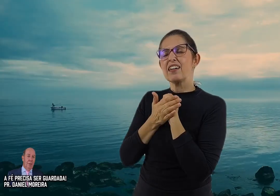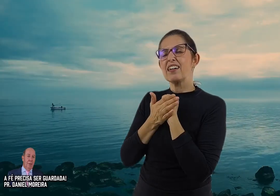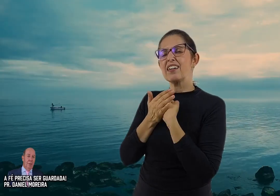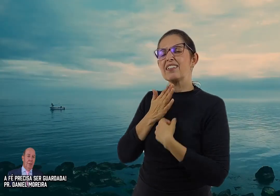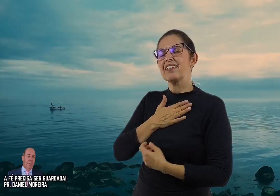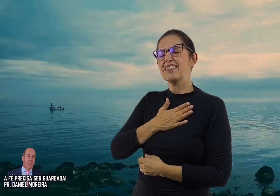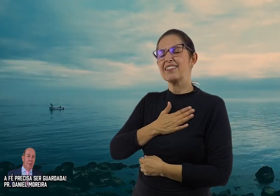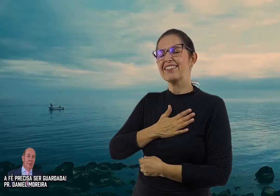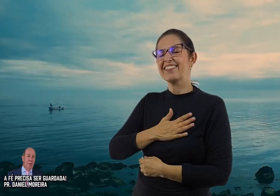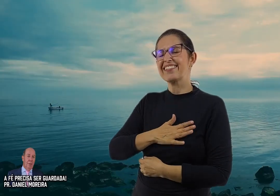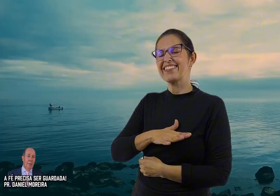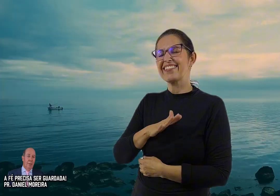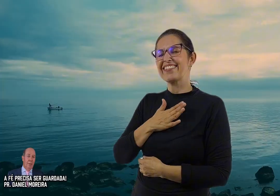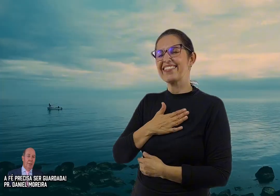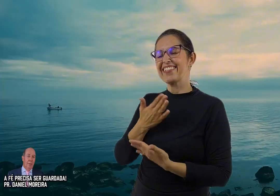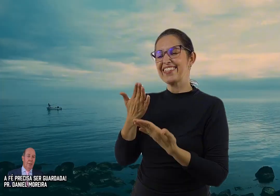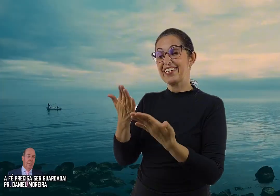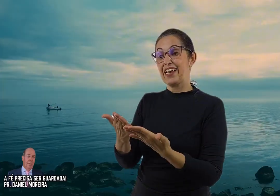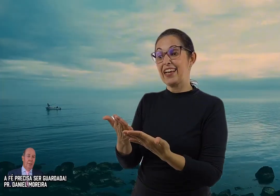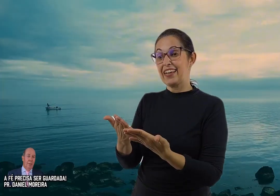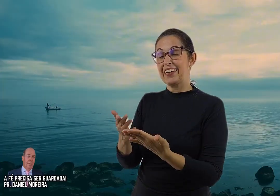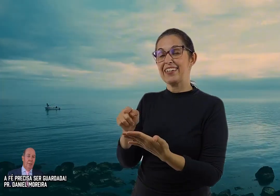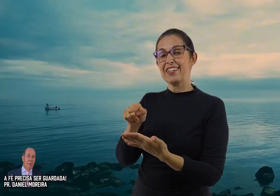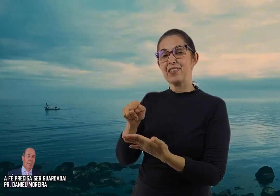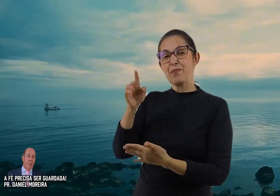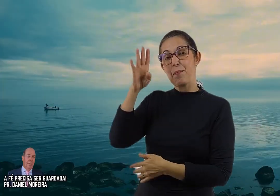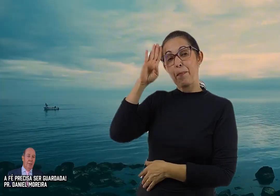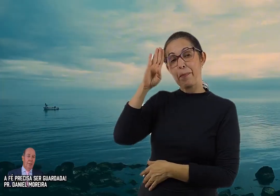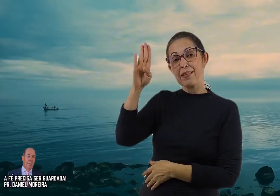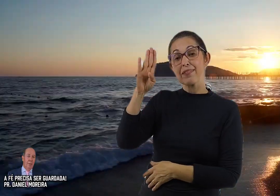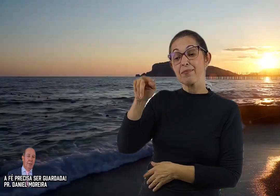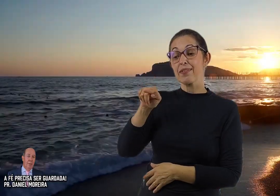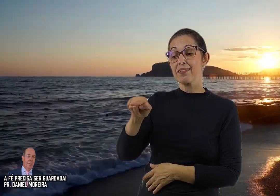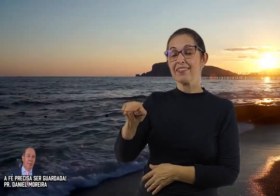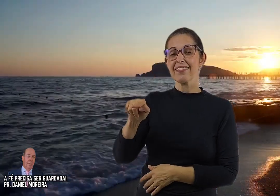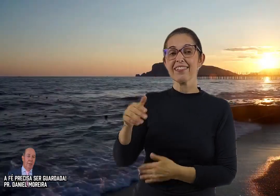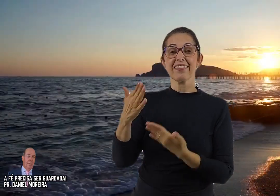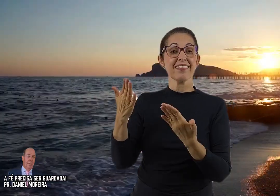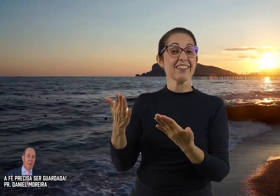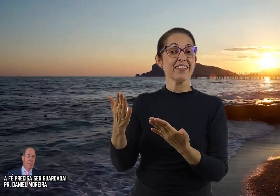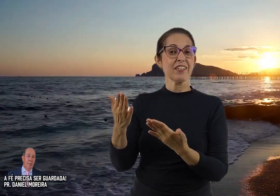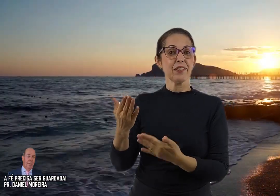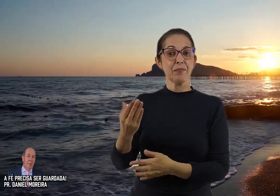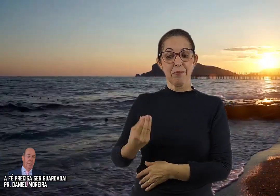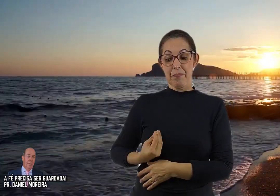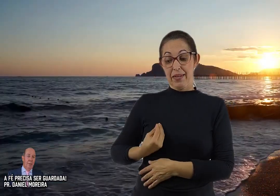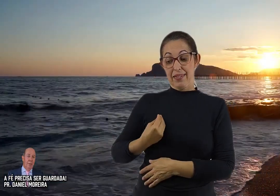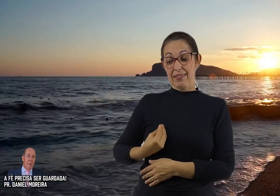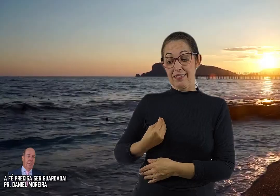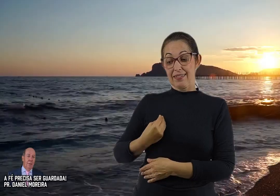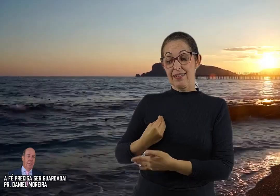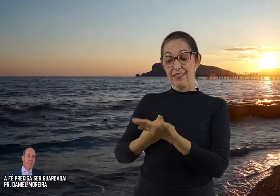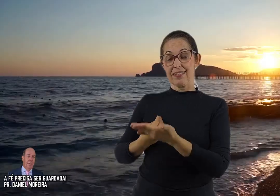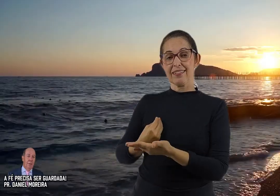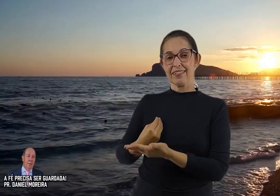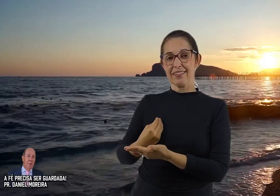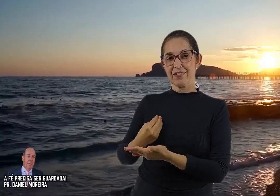consolo, e tem principalmente a presença do Senhor.